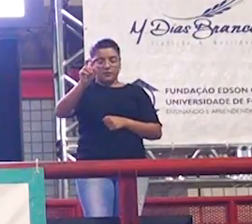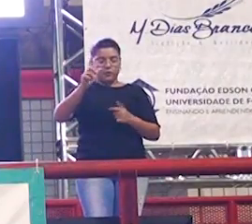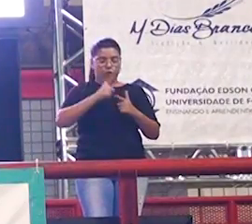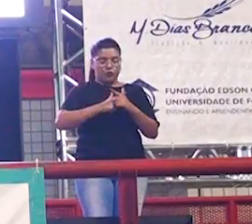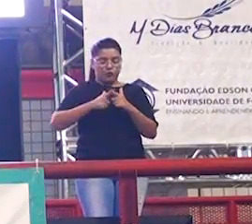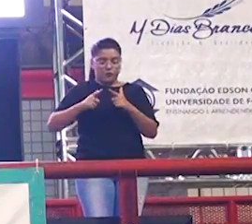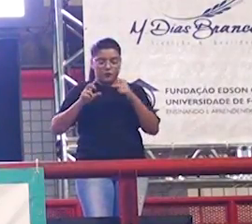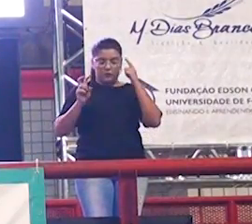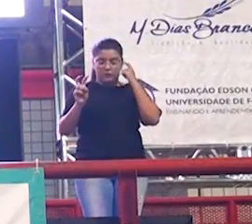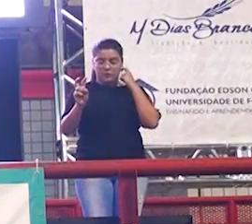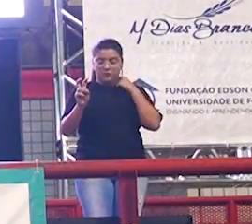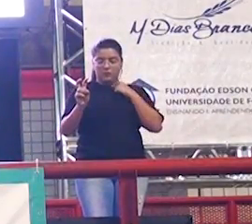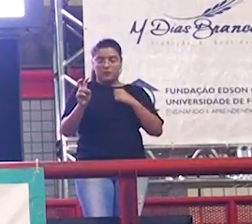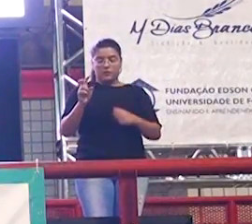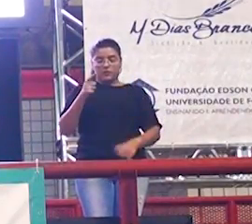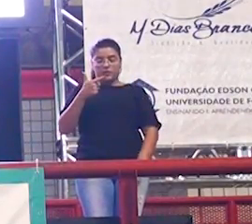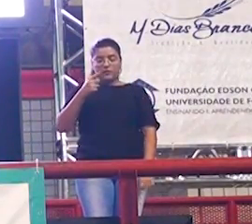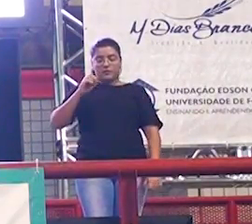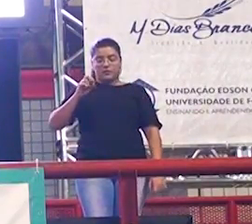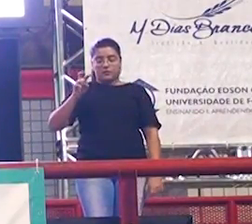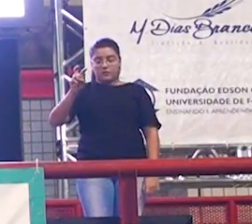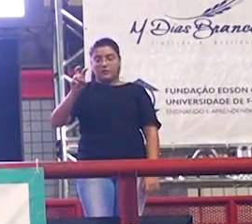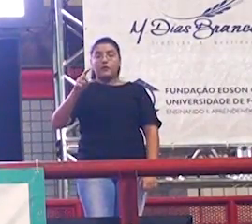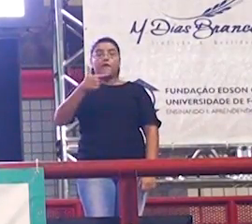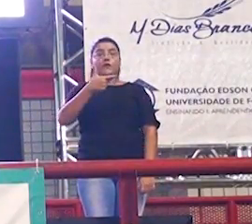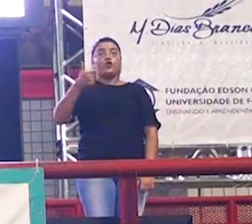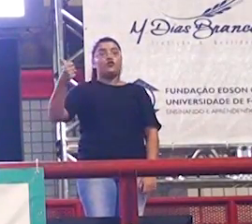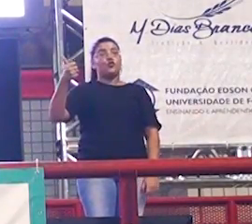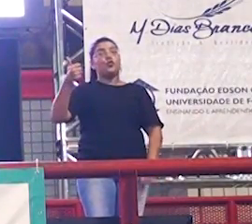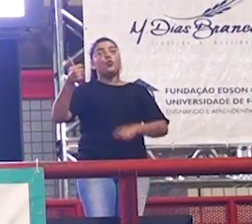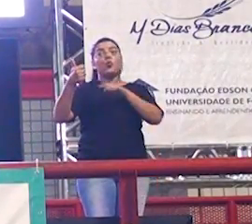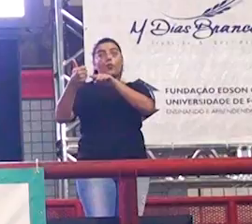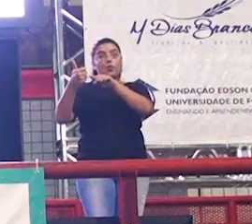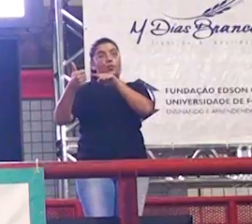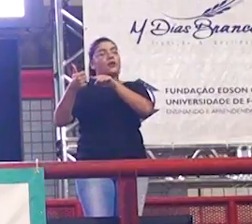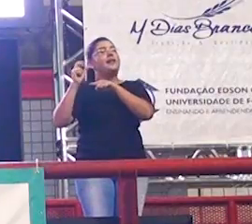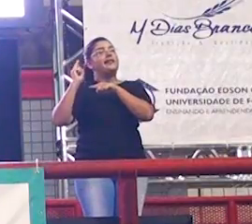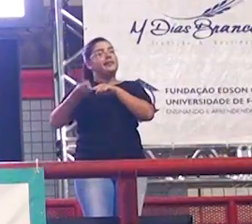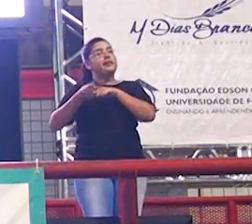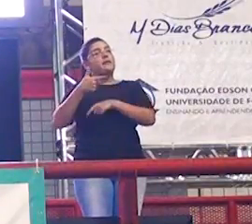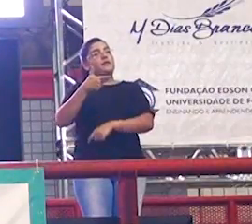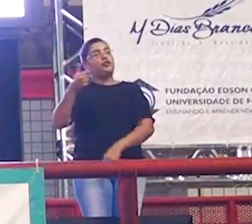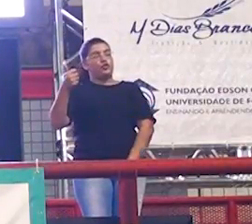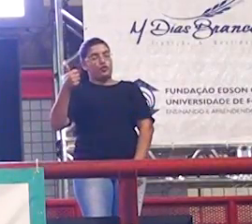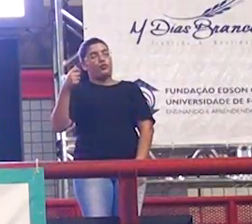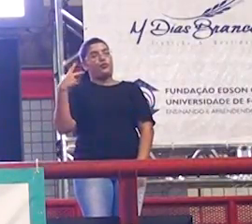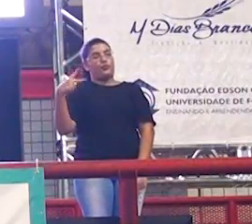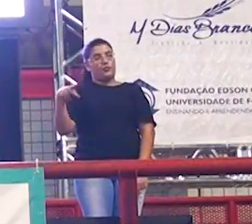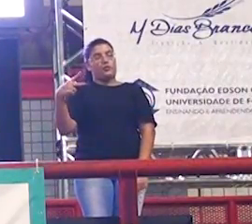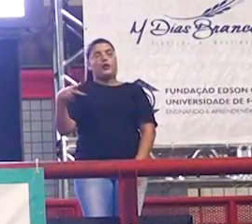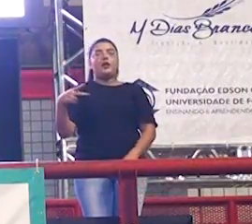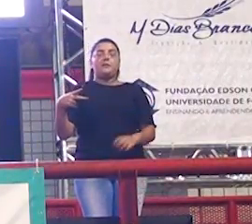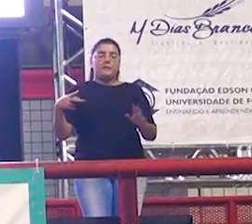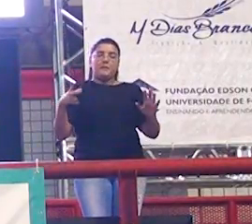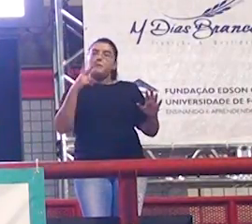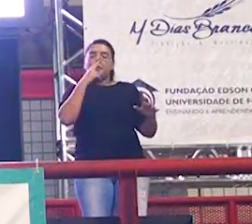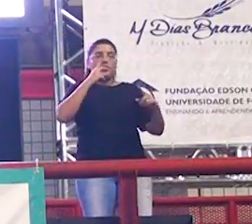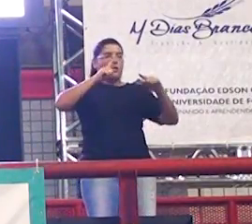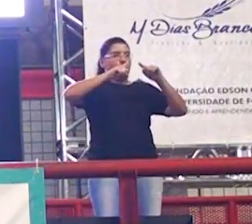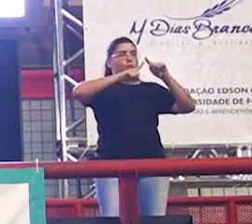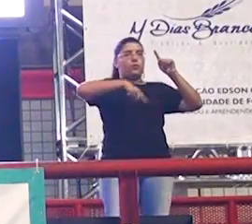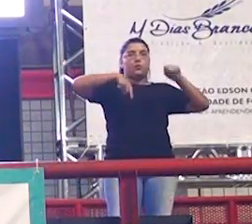por 5, 105 dividido por 5, 21 graus. Então a média dessa região foi de 21 graus. Mas vejam que ela